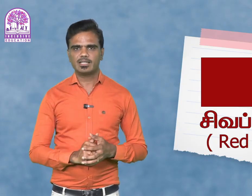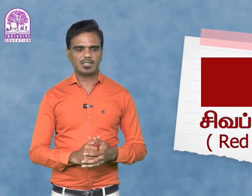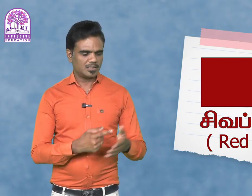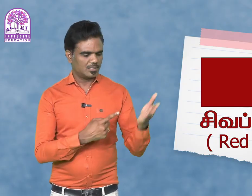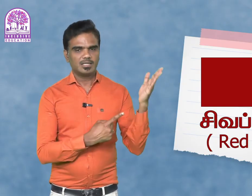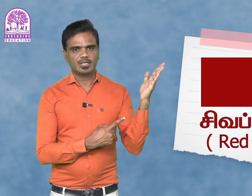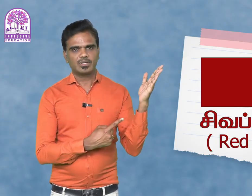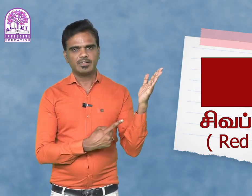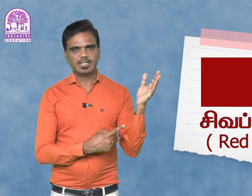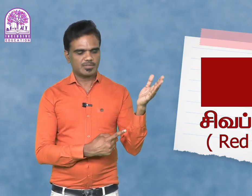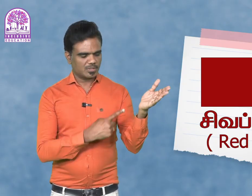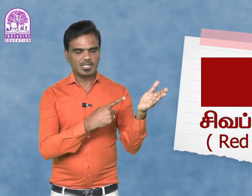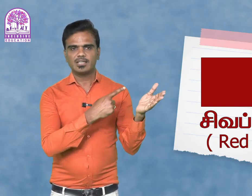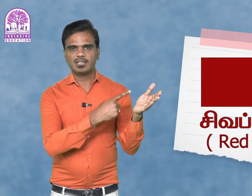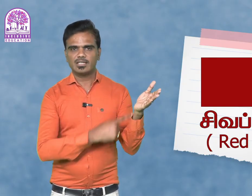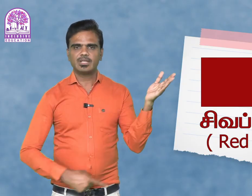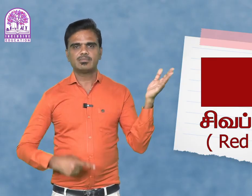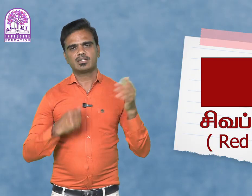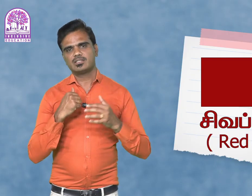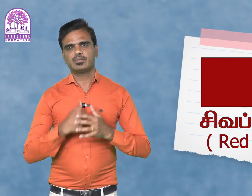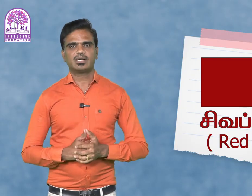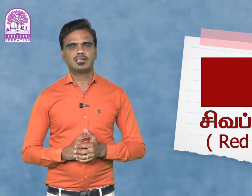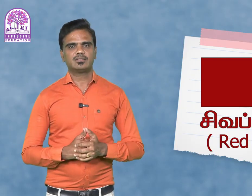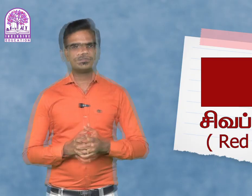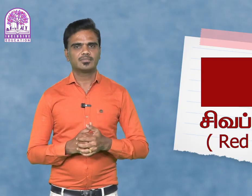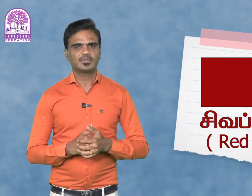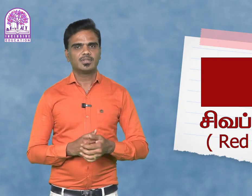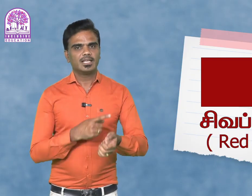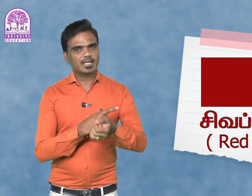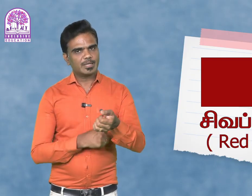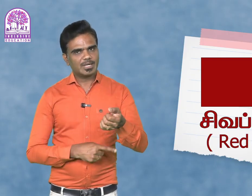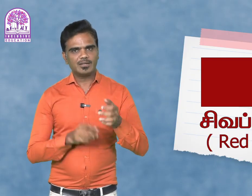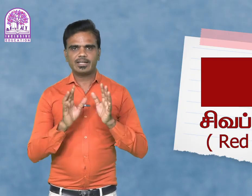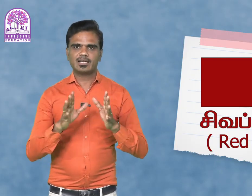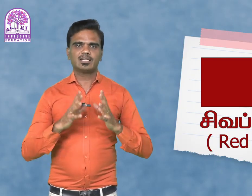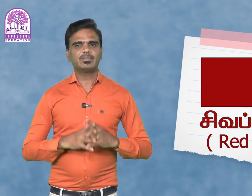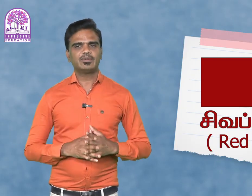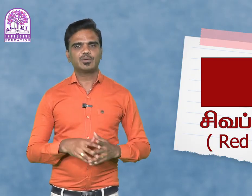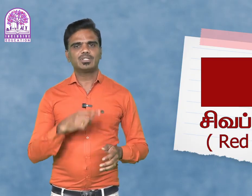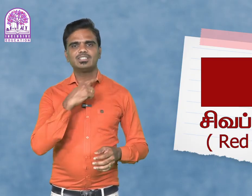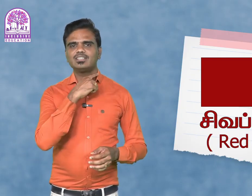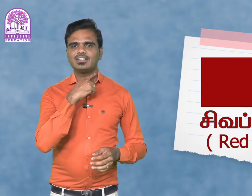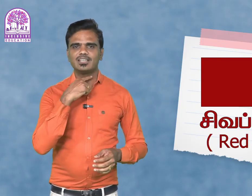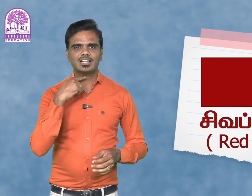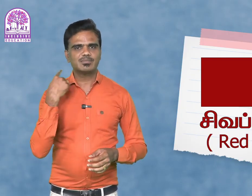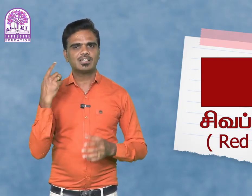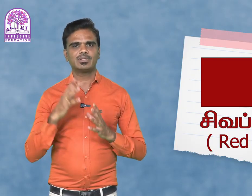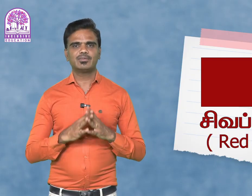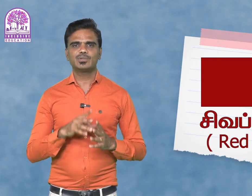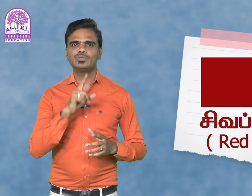தான். உங்கள் லெஃப்ட் ஹேண்டை வச்சுக்கோங்க, இப்படி காமிச்சிங்கனாலும் சிகப்பு கலர் தான். இங்கே கட் பண்ணாலும் ரெட் கலர் தான் பிளட் வரப்போகுது. இங்கே காமிச்சாலும் அப்படி தான் வரும்,